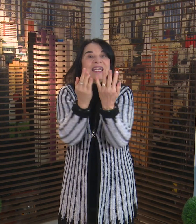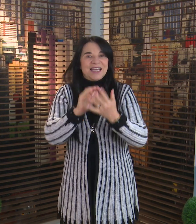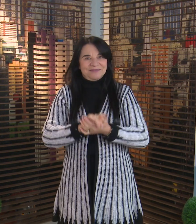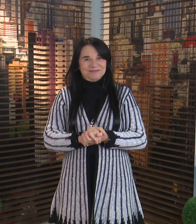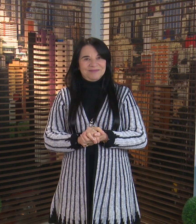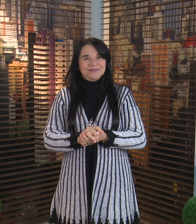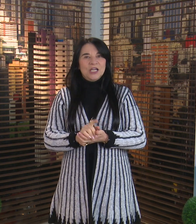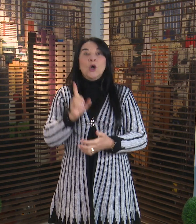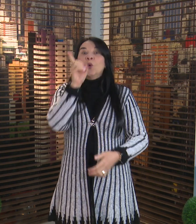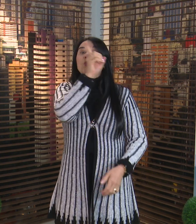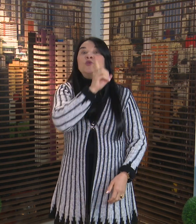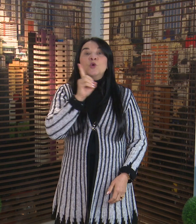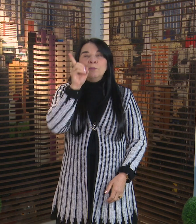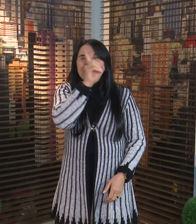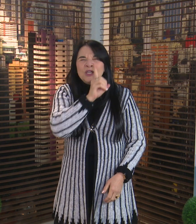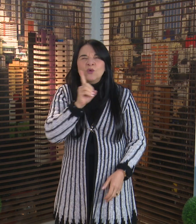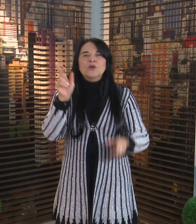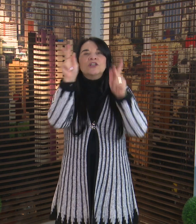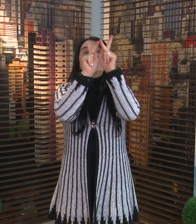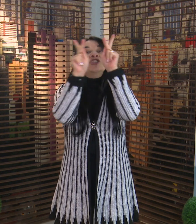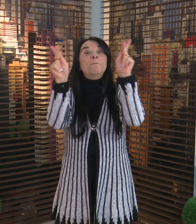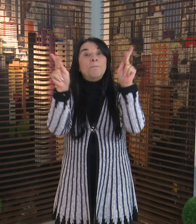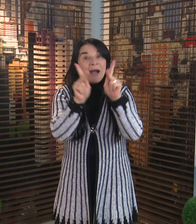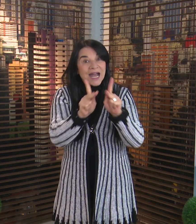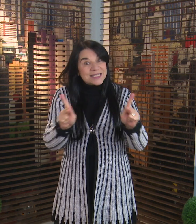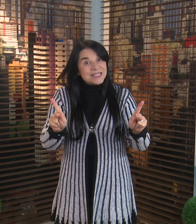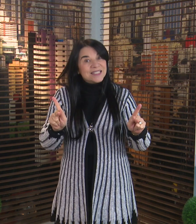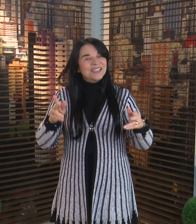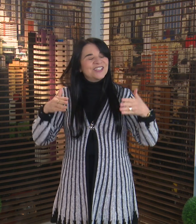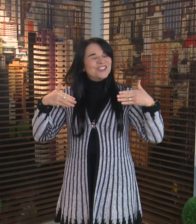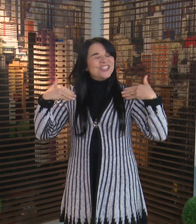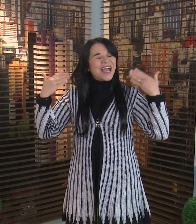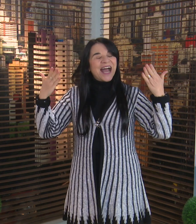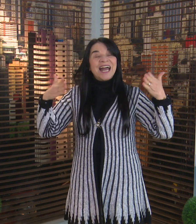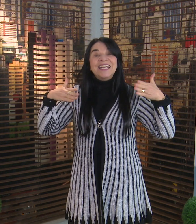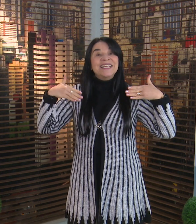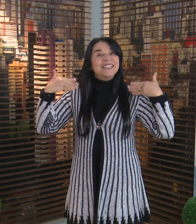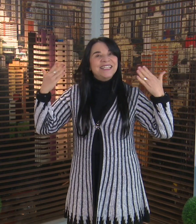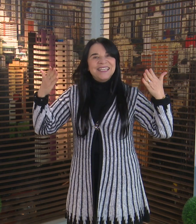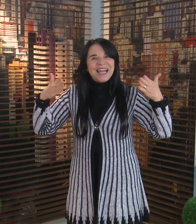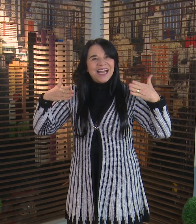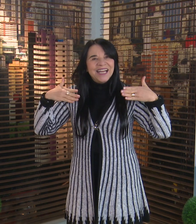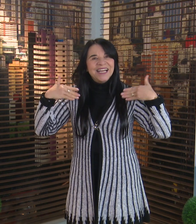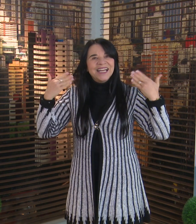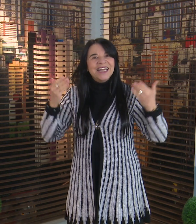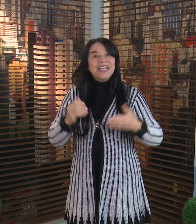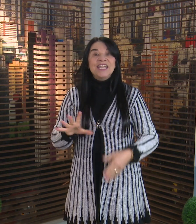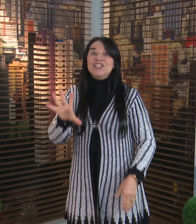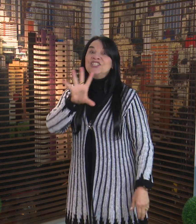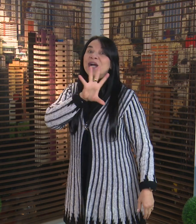família um domingo de paz, de alegria e de